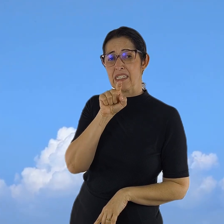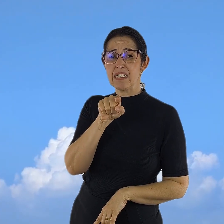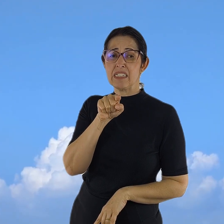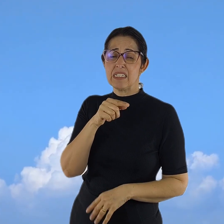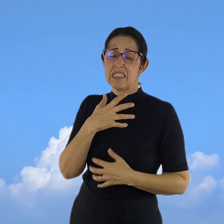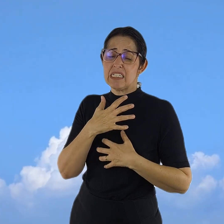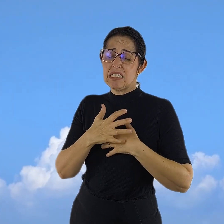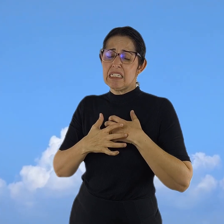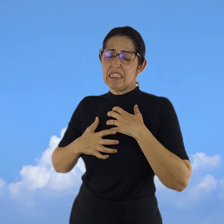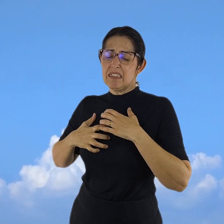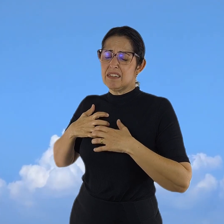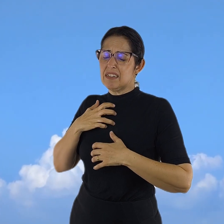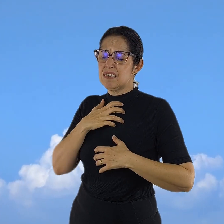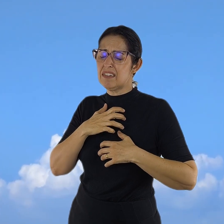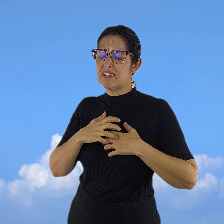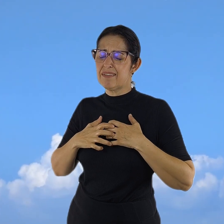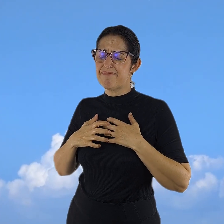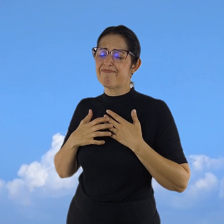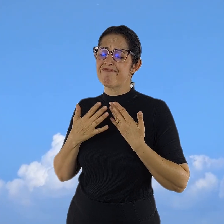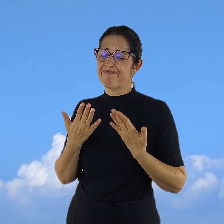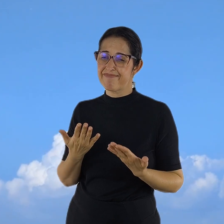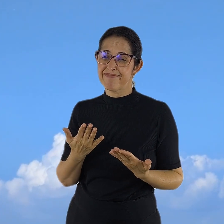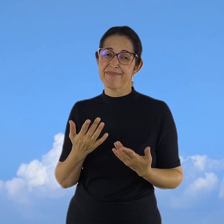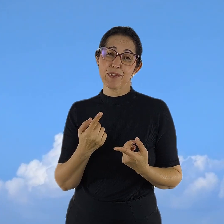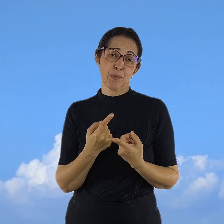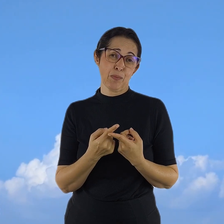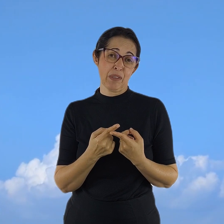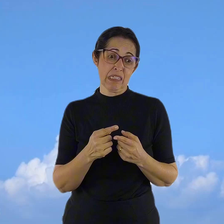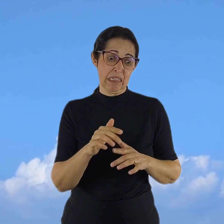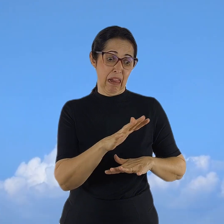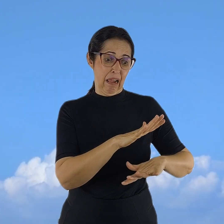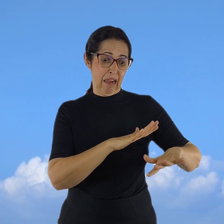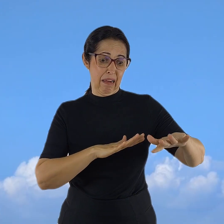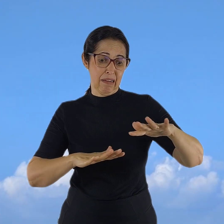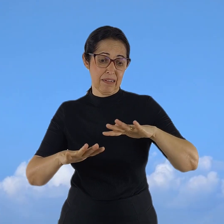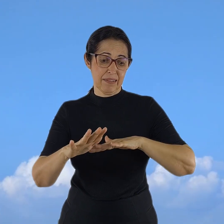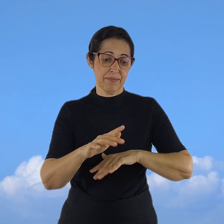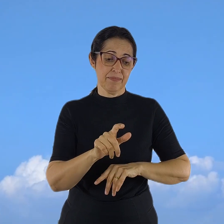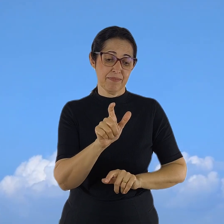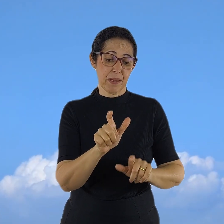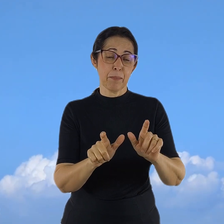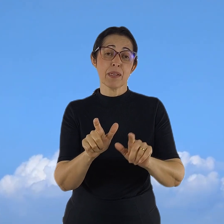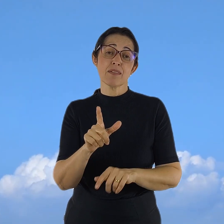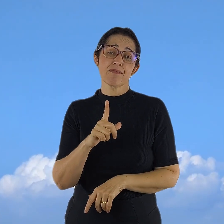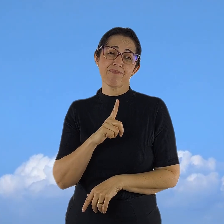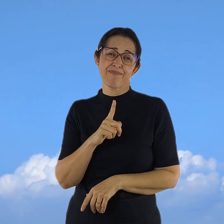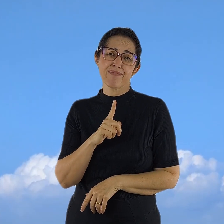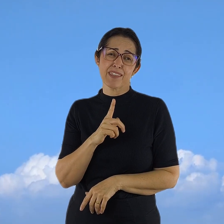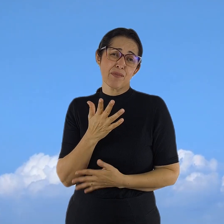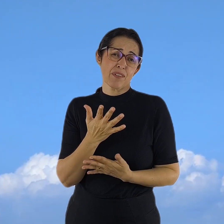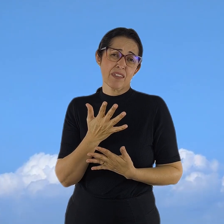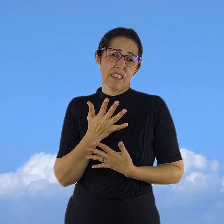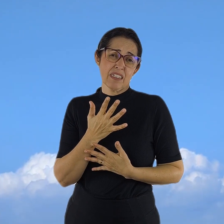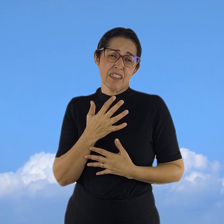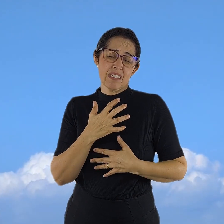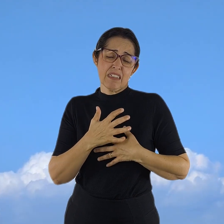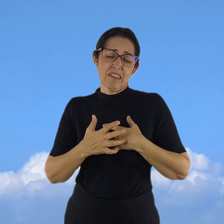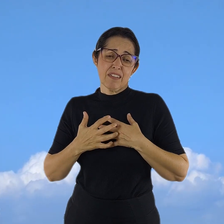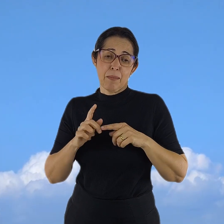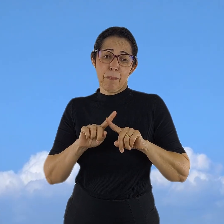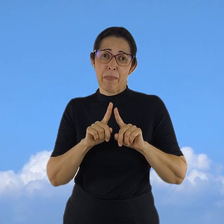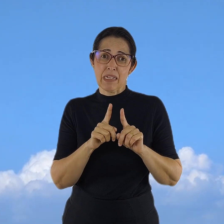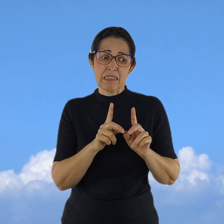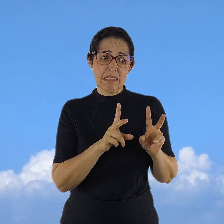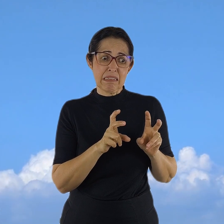desesperado. No meio da multidão há muitos que estão sofrendo e que não estão